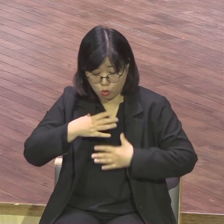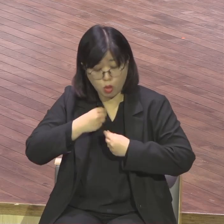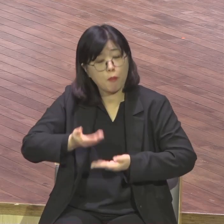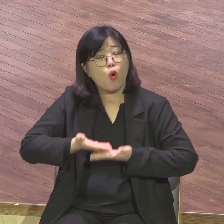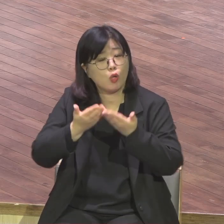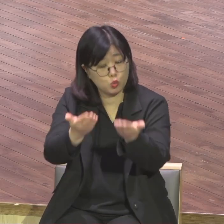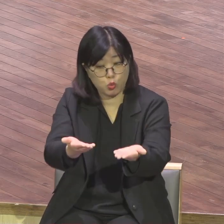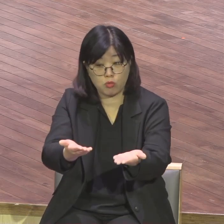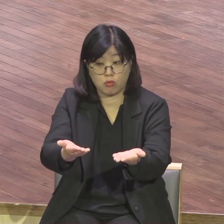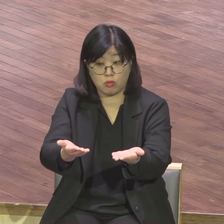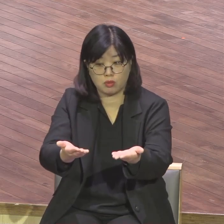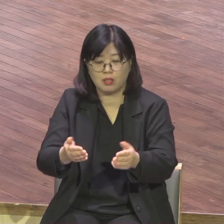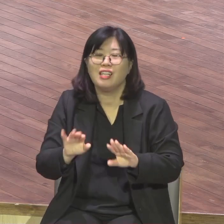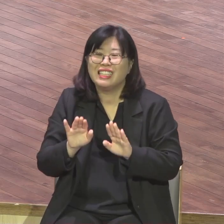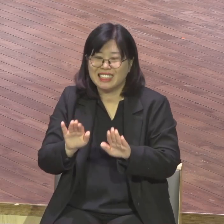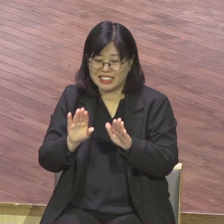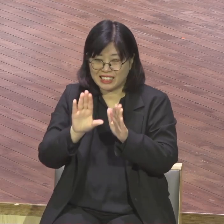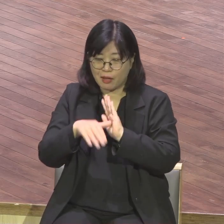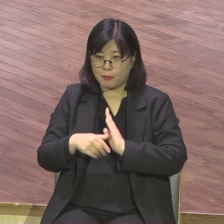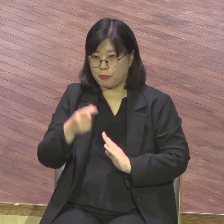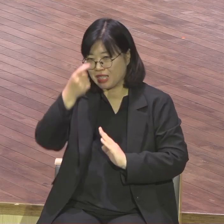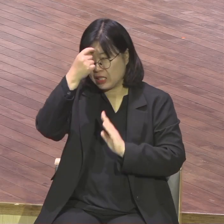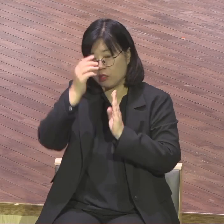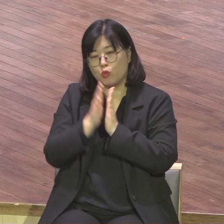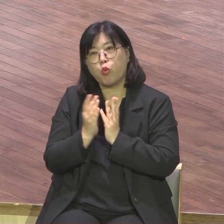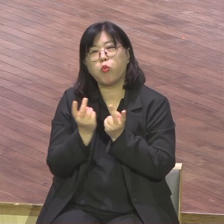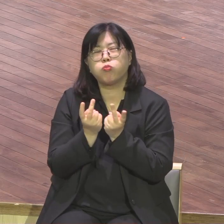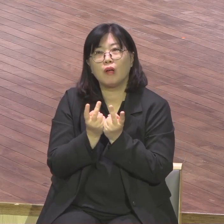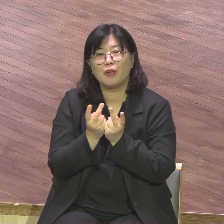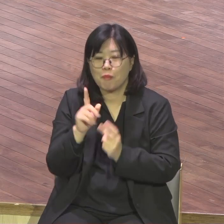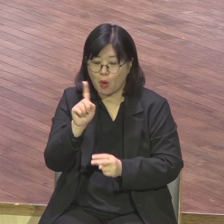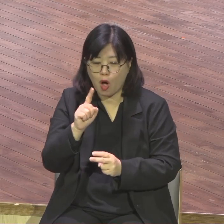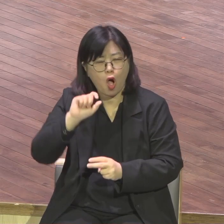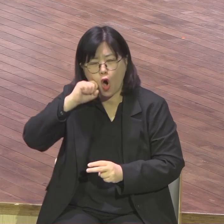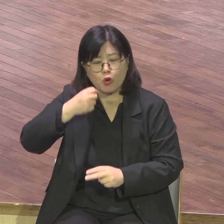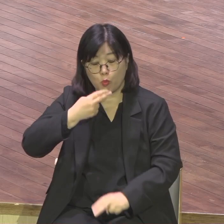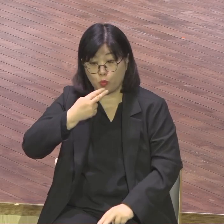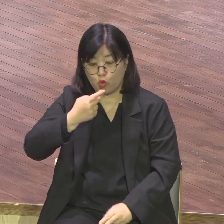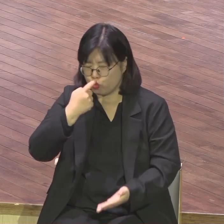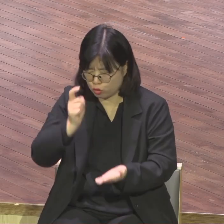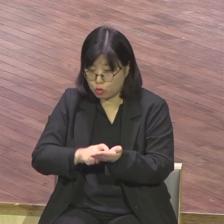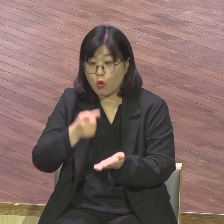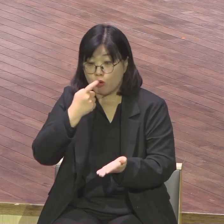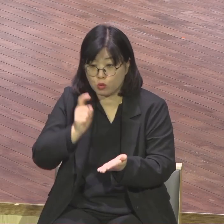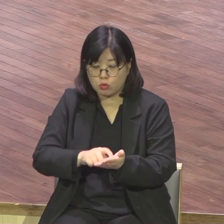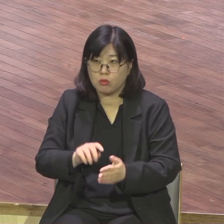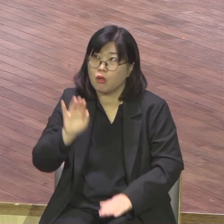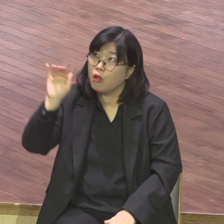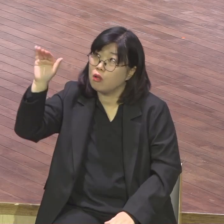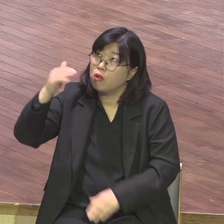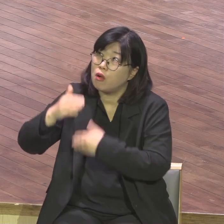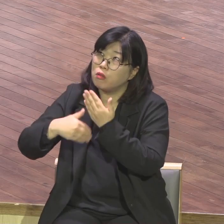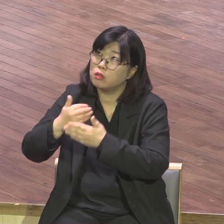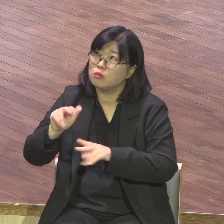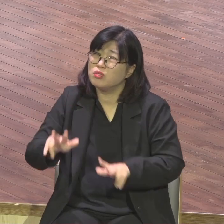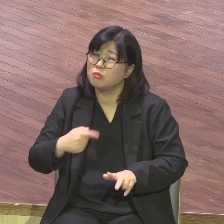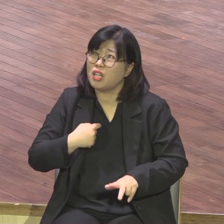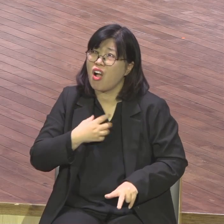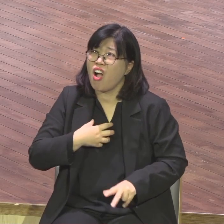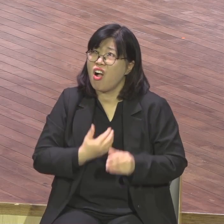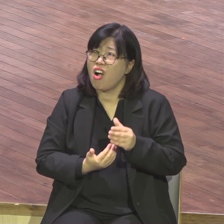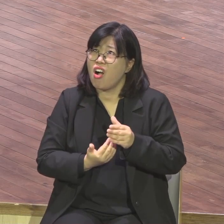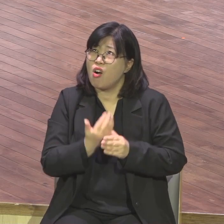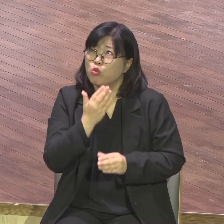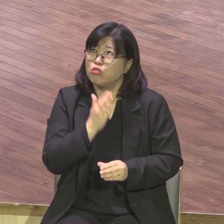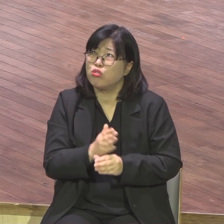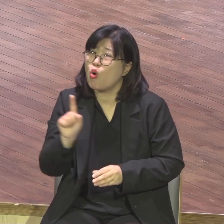오네요. 생각 속에 들어오는 허감을 꺾어주옵소서. 그럼 기도하세요. 기도하면 간단합니다.